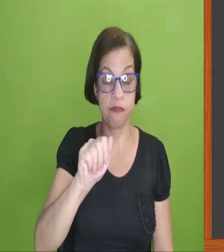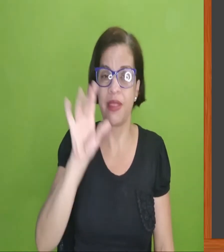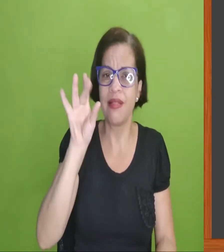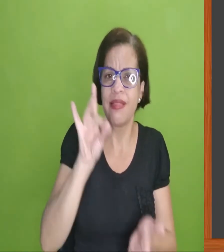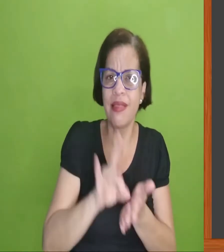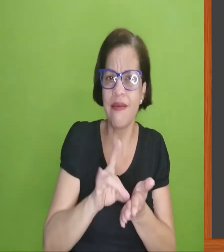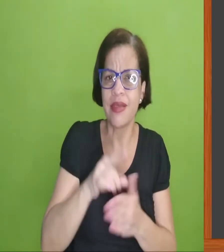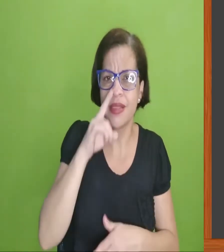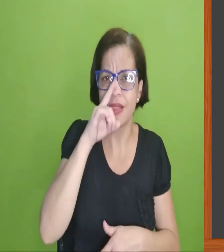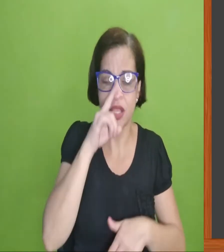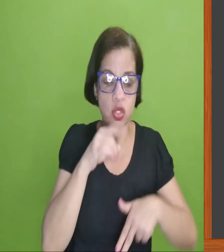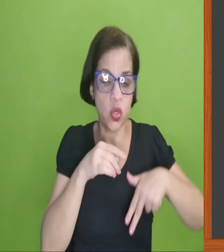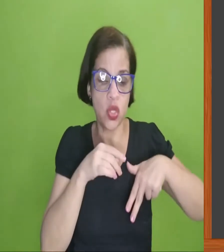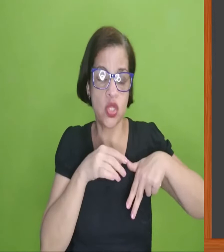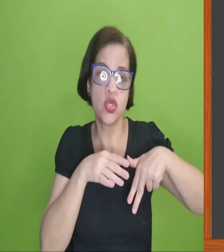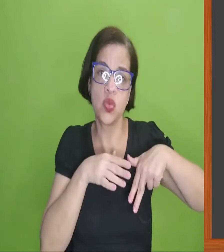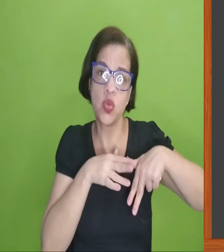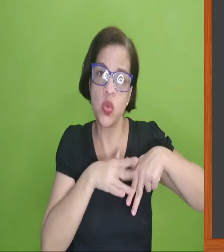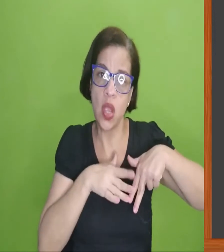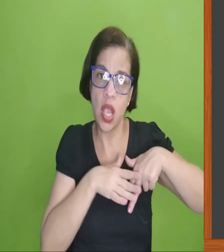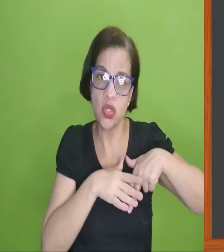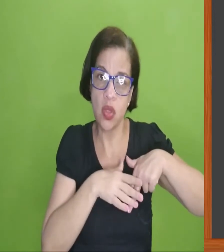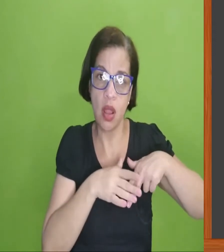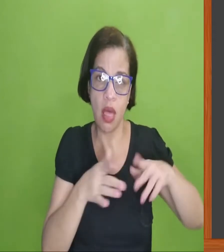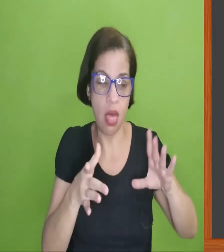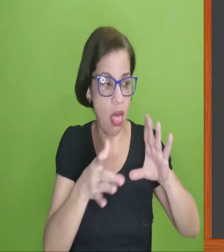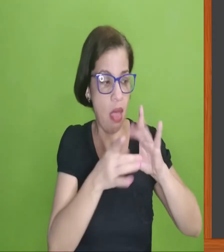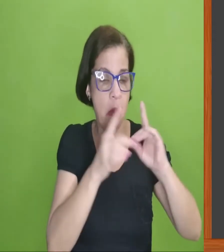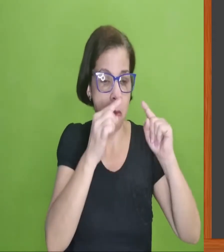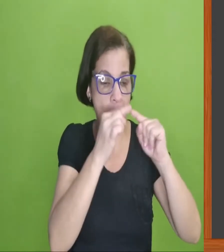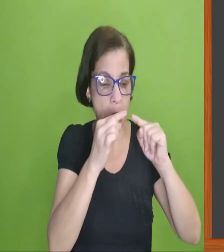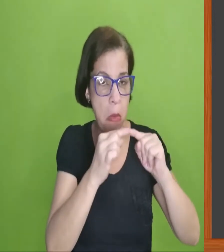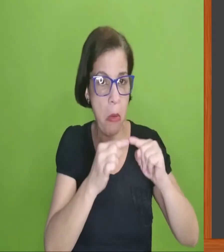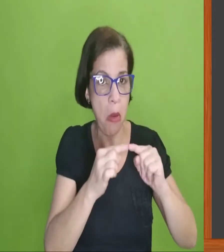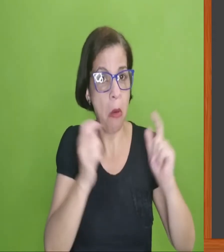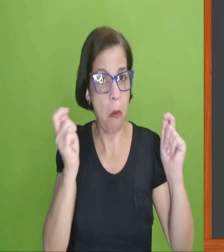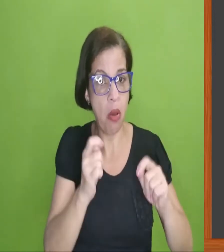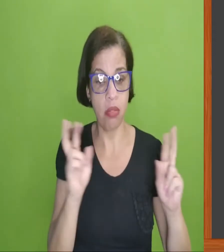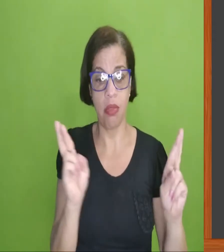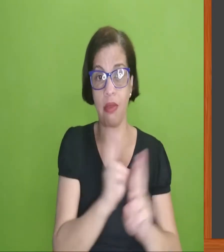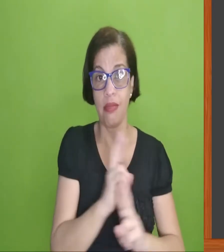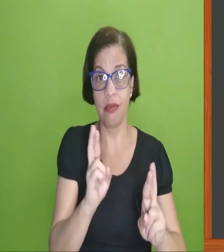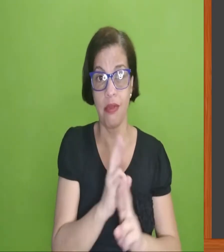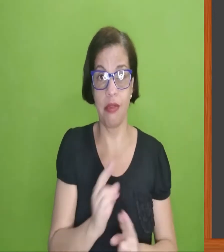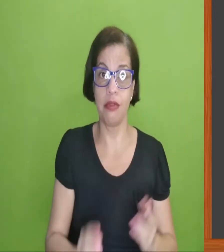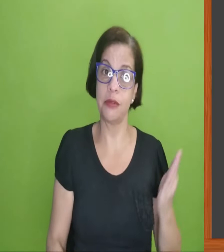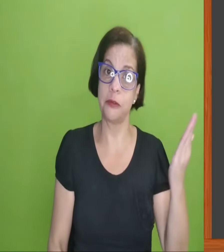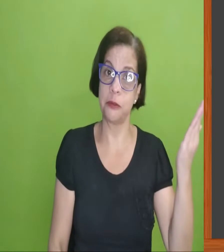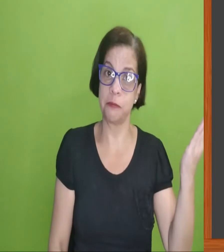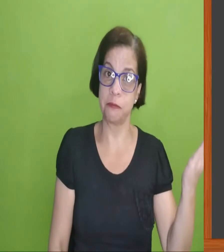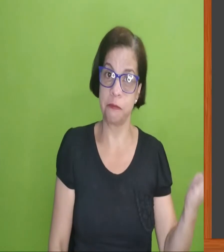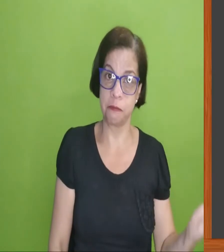verdade, o risco cardiovascular é a somatória do risco associado a cada um desses fatores, podendo inclusive